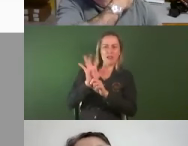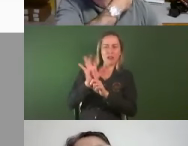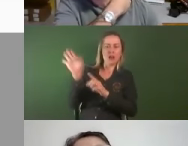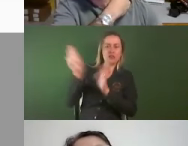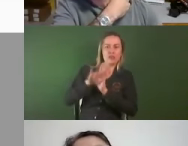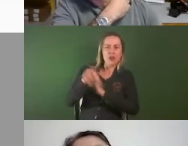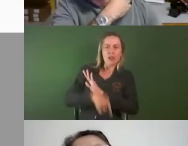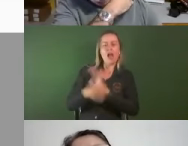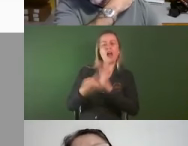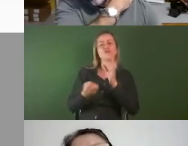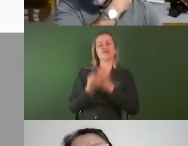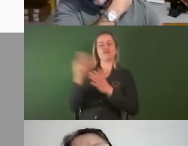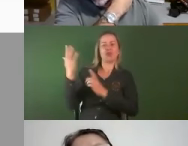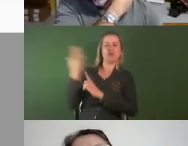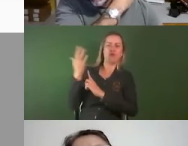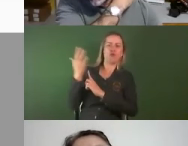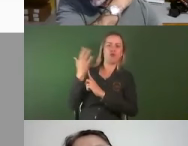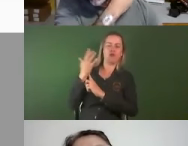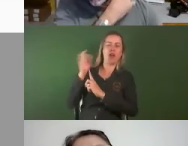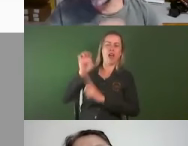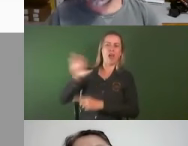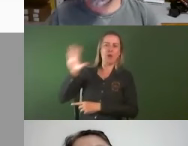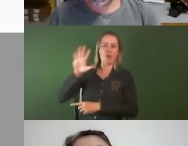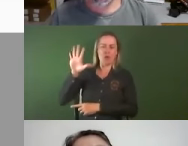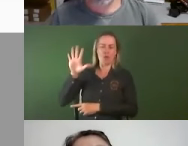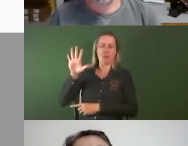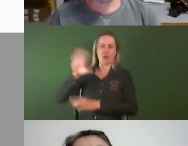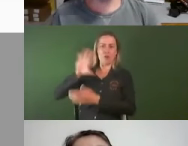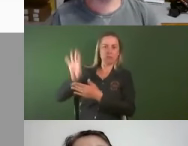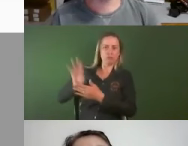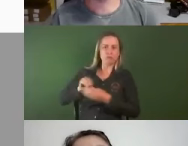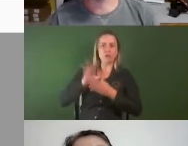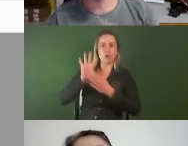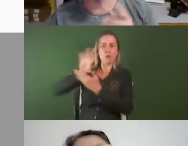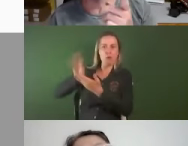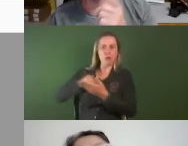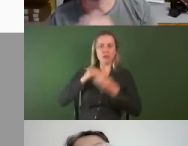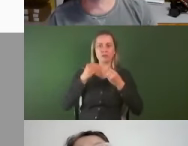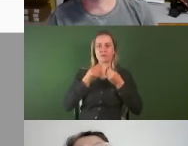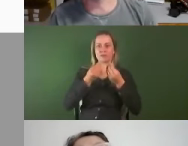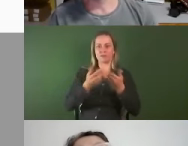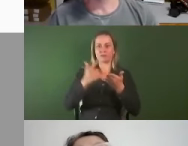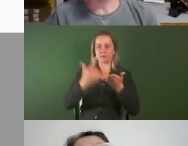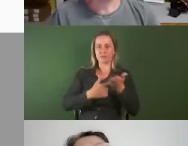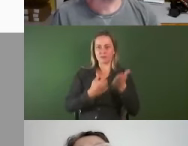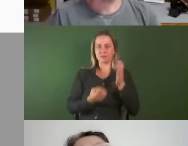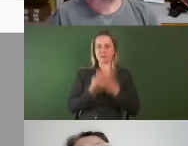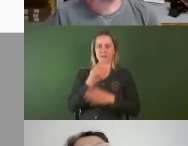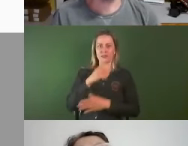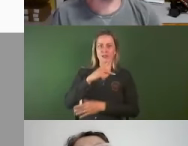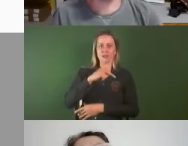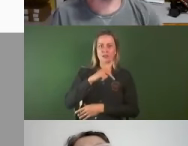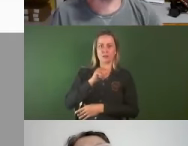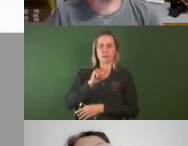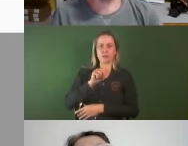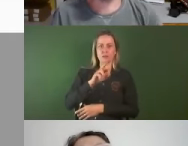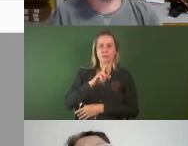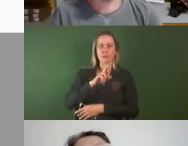estava acontecendo na Europa com a fotografia. E ele faz um livro chamado Paris